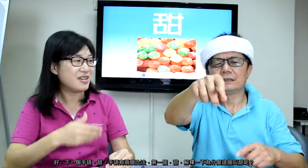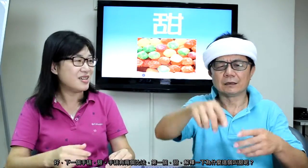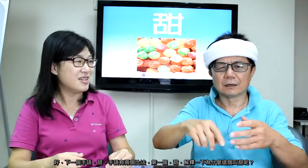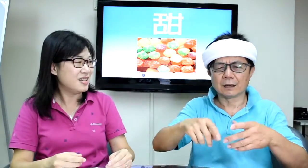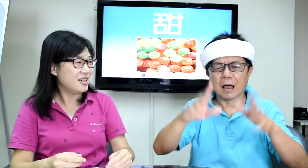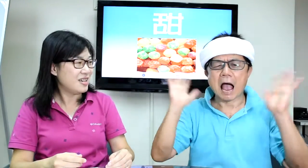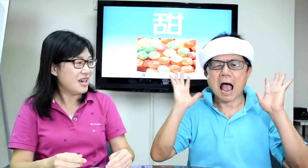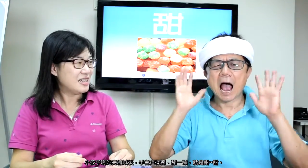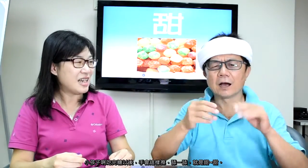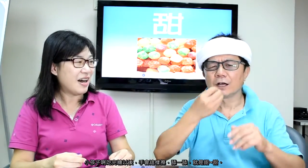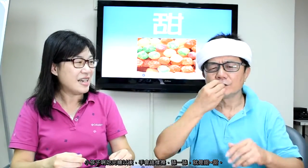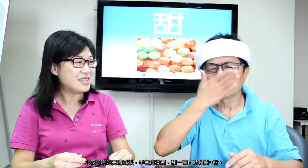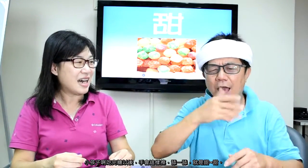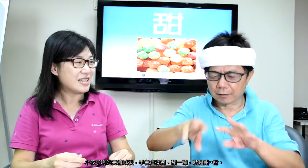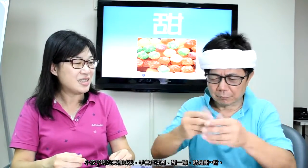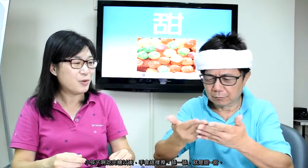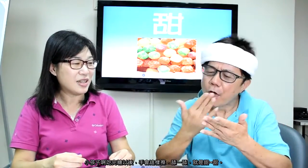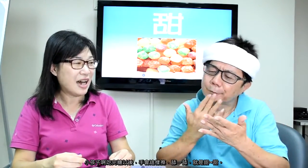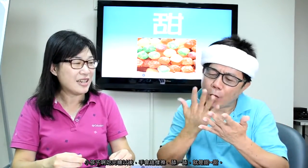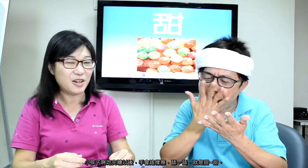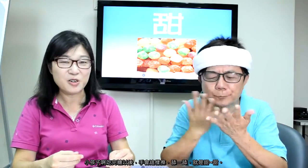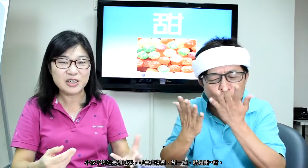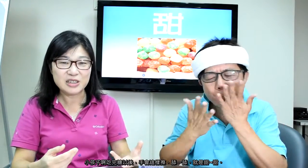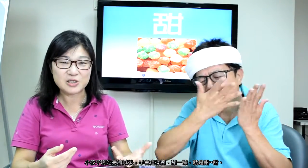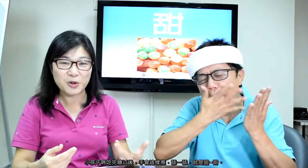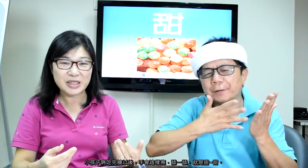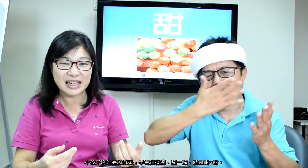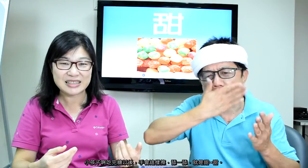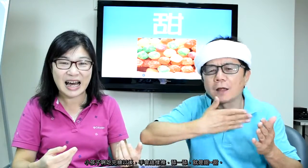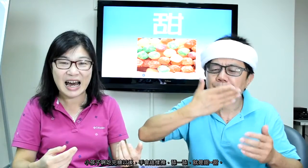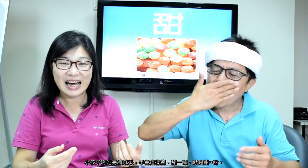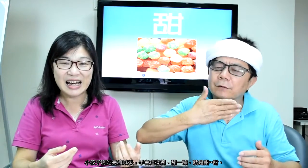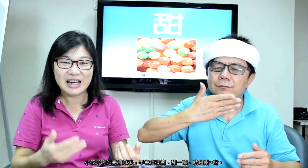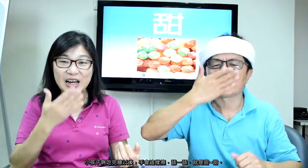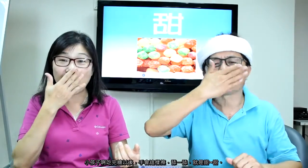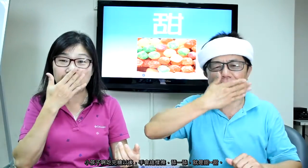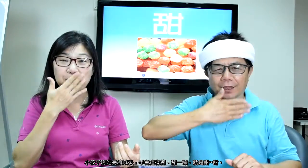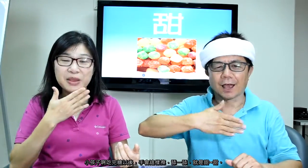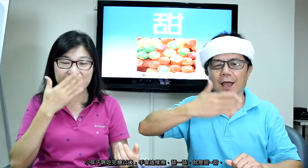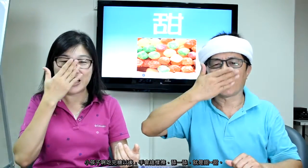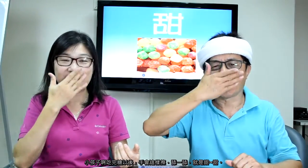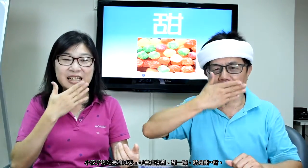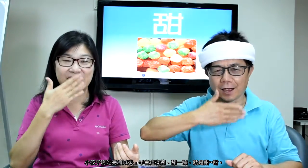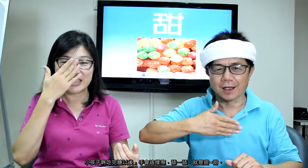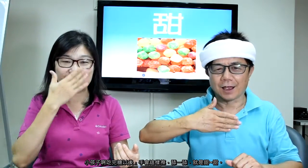呢？小孩子啊，吃完糖以后手会这样擦，啊，舔一舔就